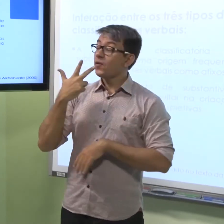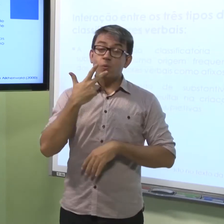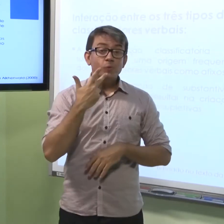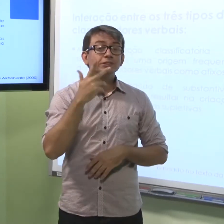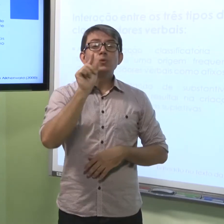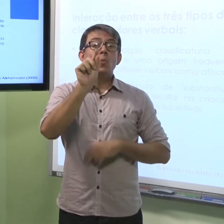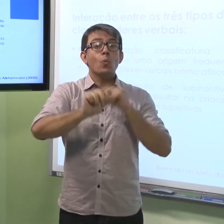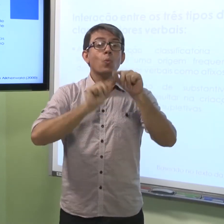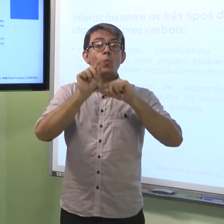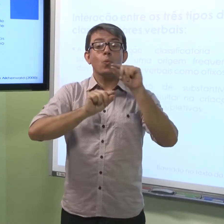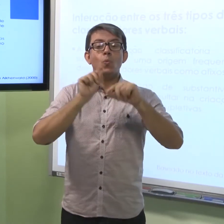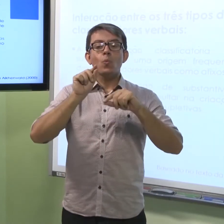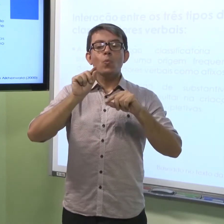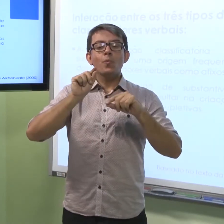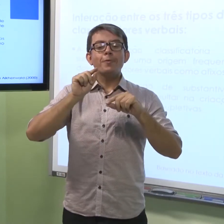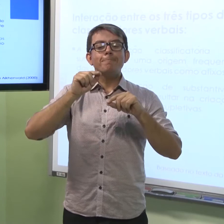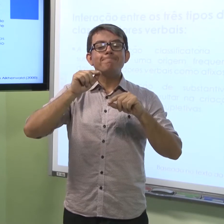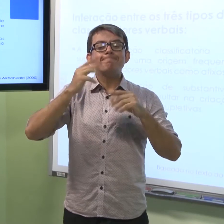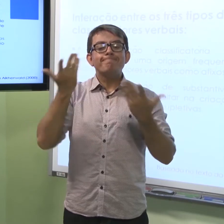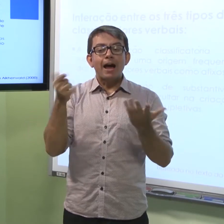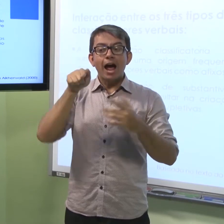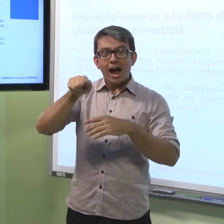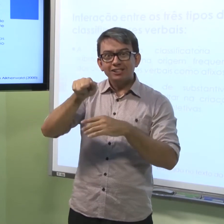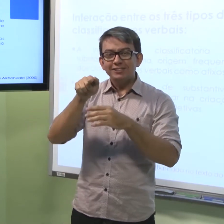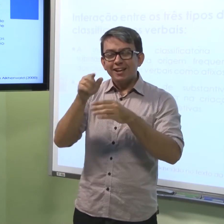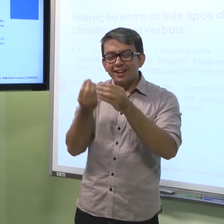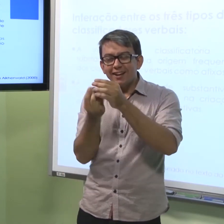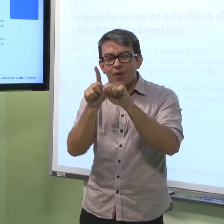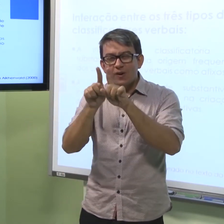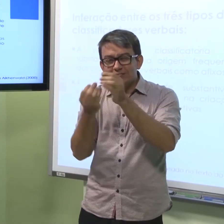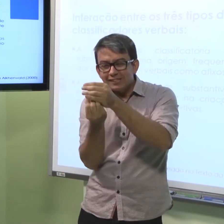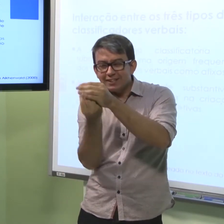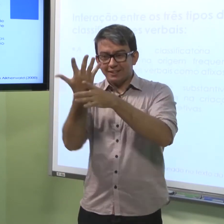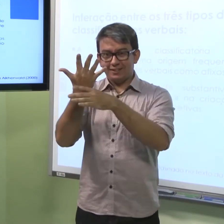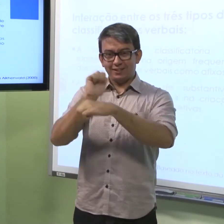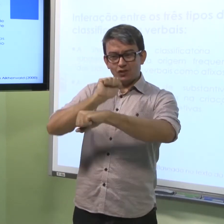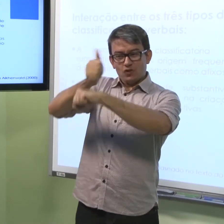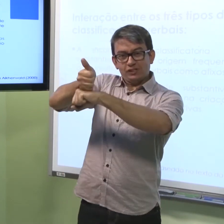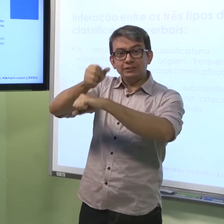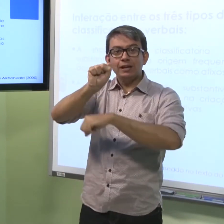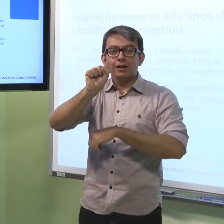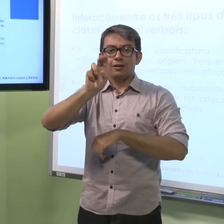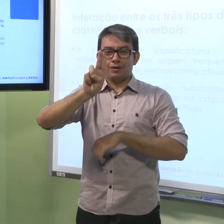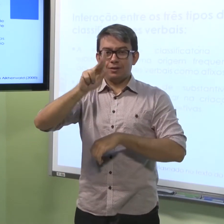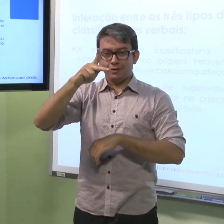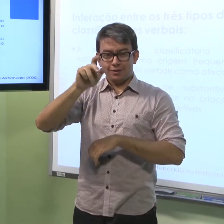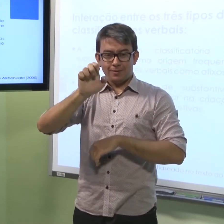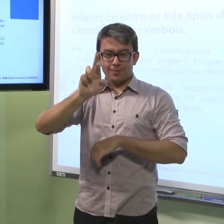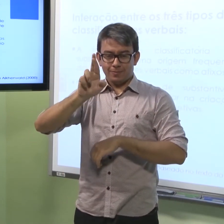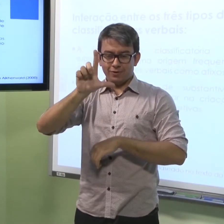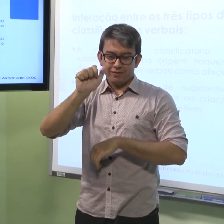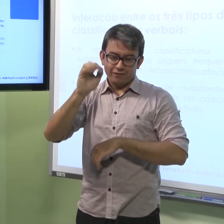O autor ele fala sobre como que se dá esses supletivos e